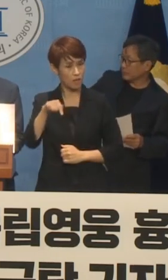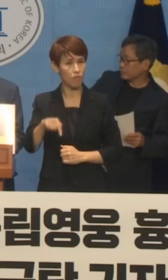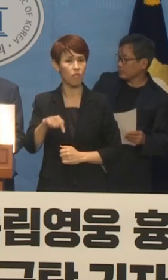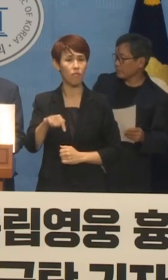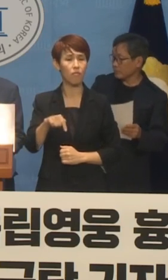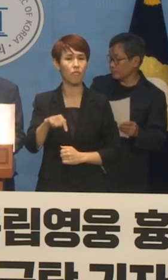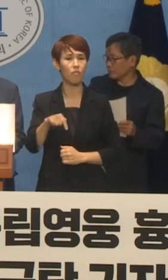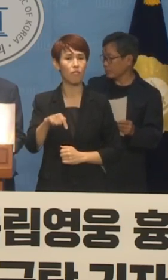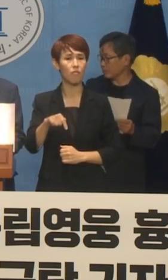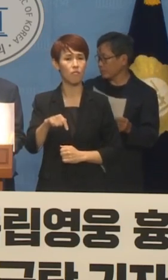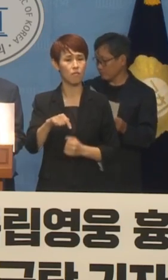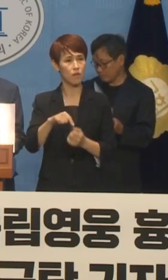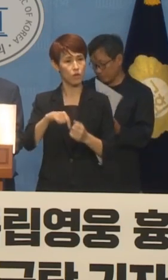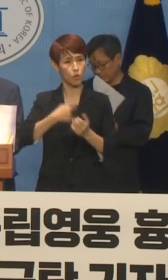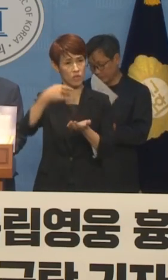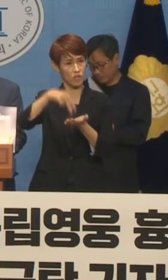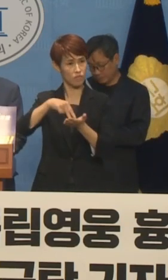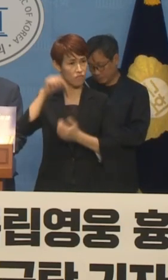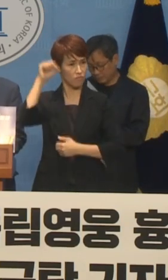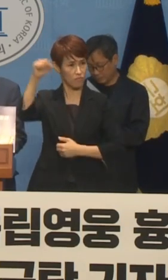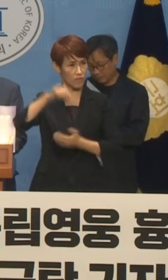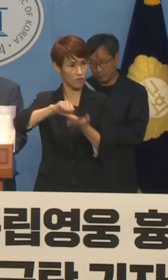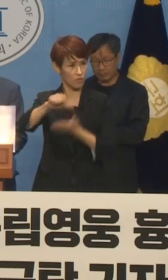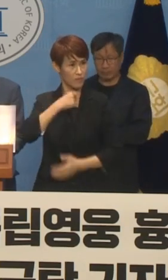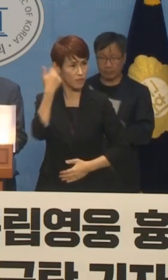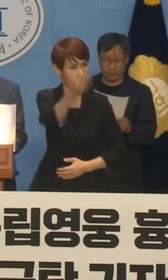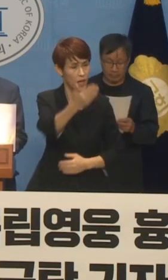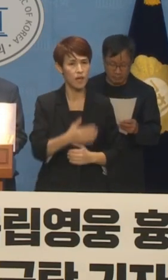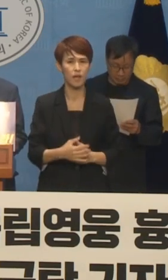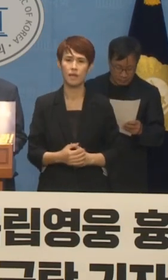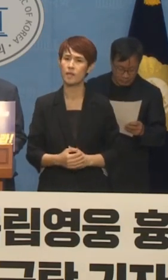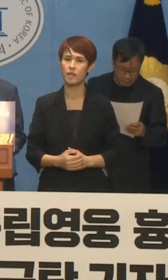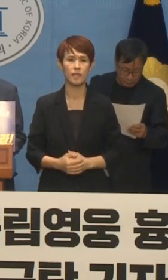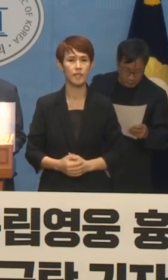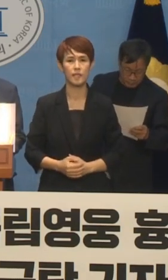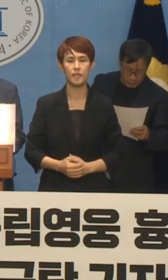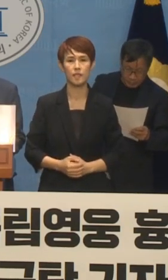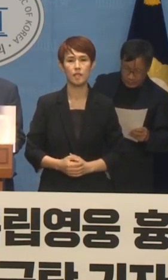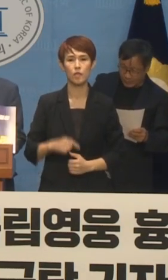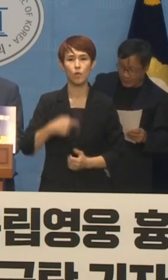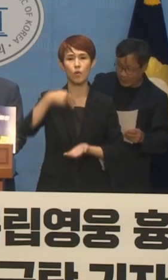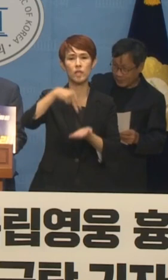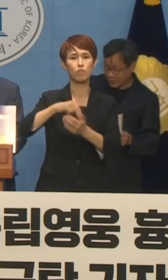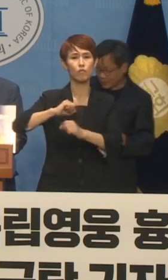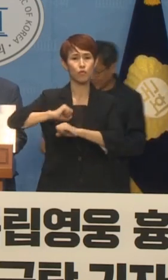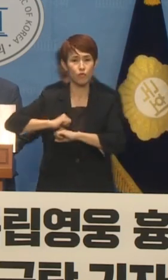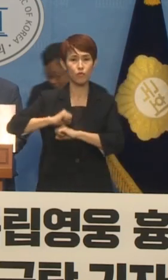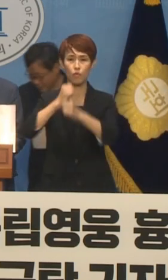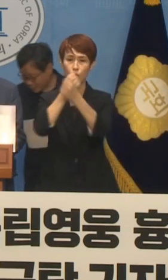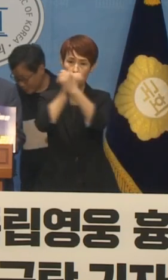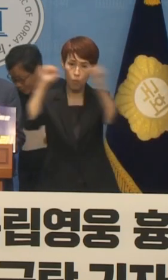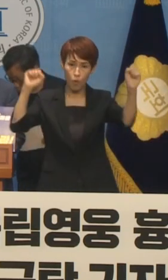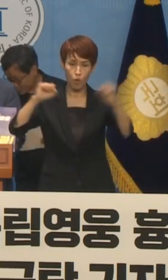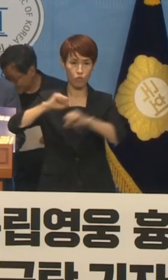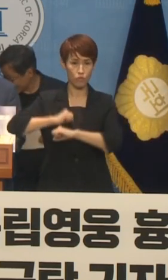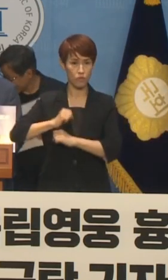역사에서 지워버리고 싶습니까? 저는 독립군과 광복군의 역사